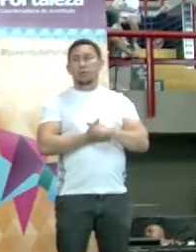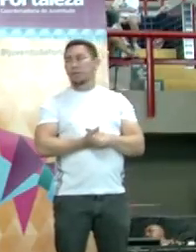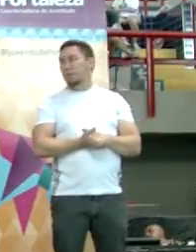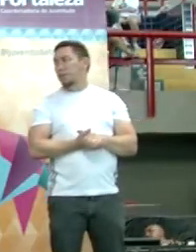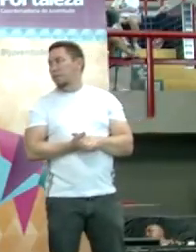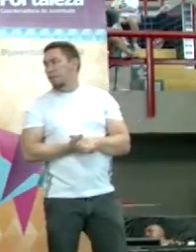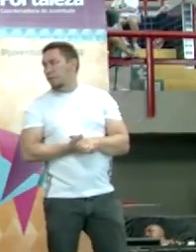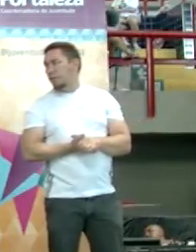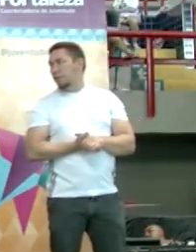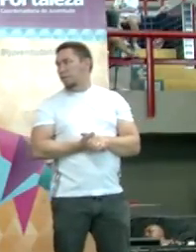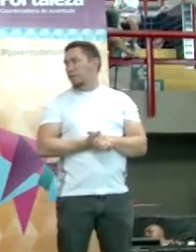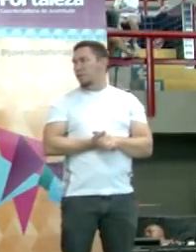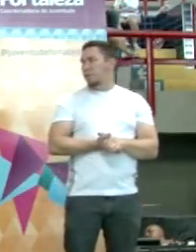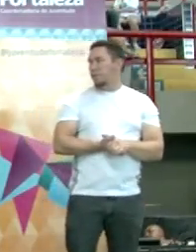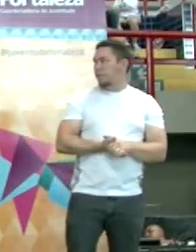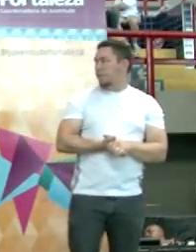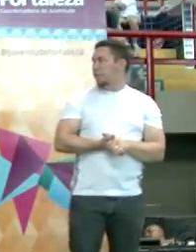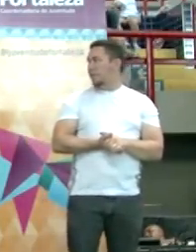raiva.